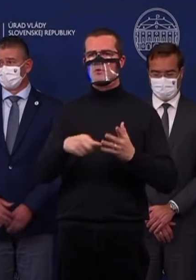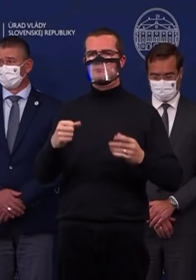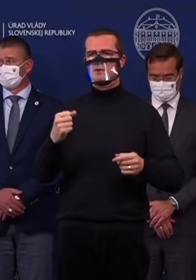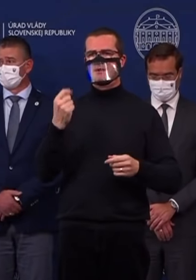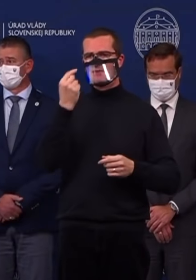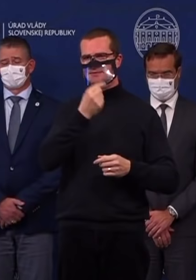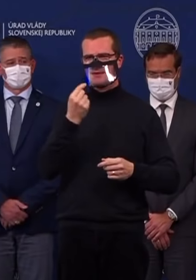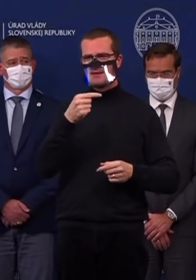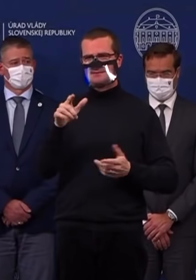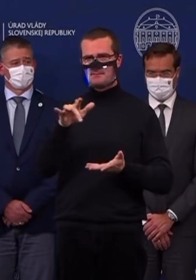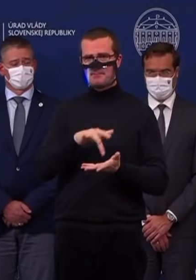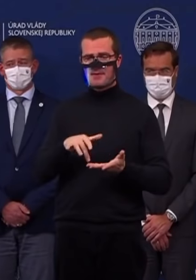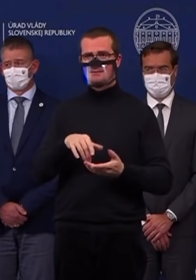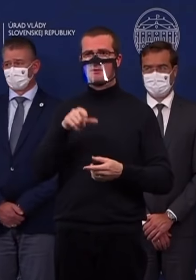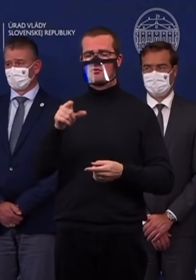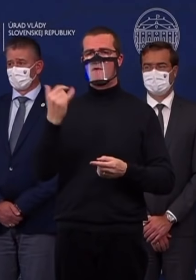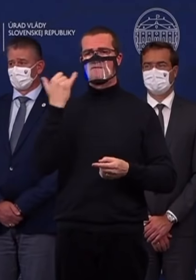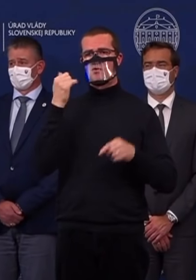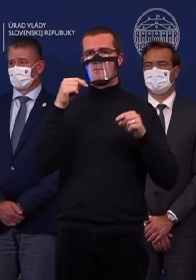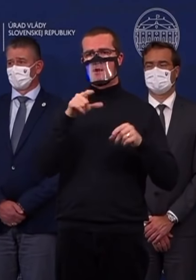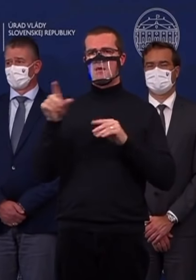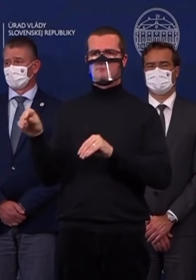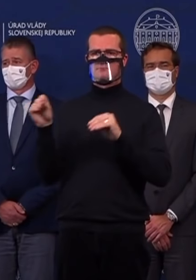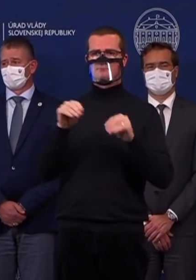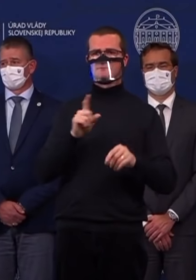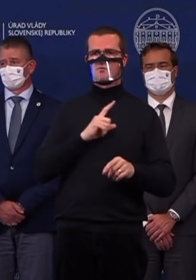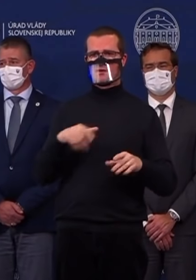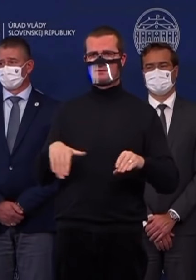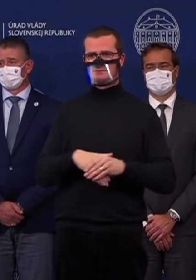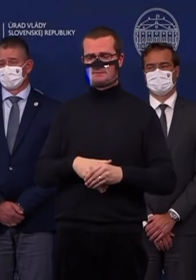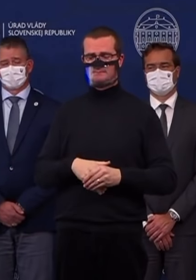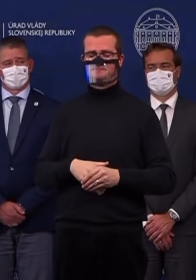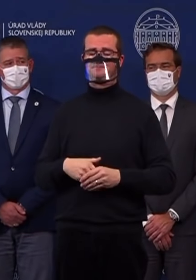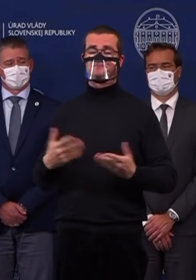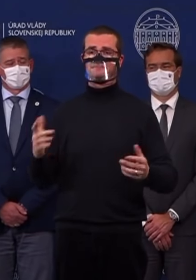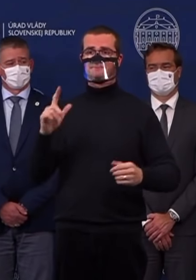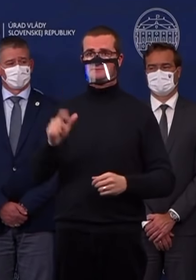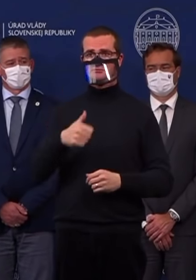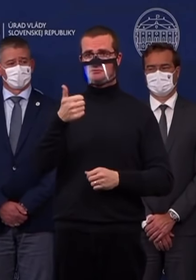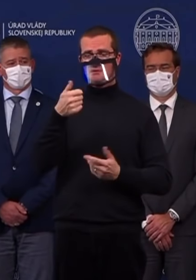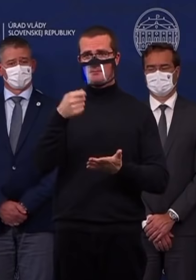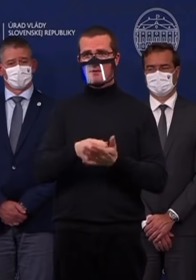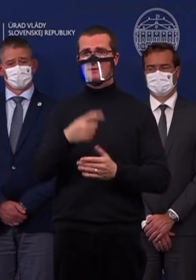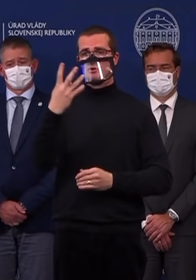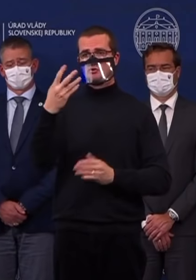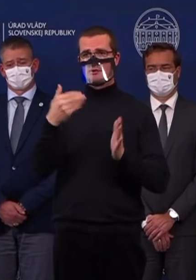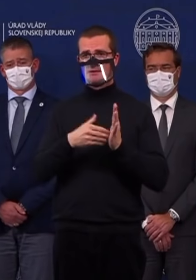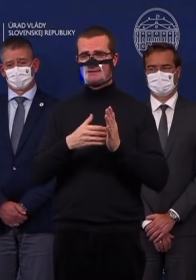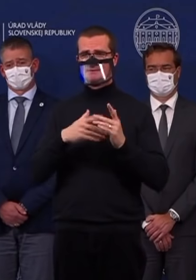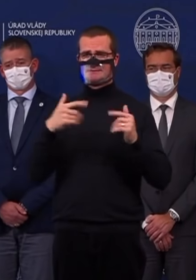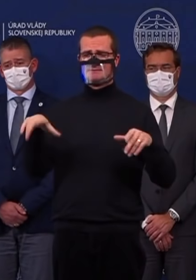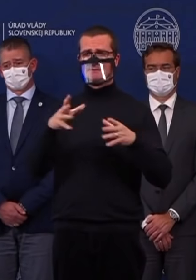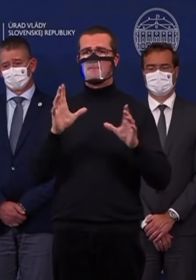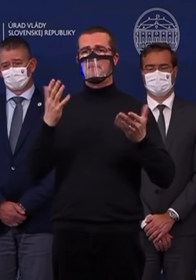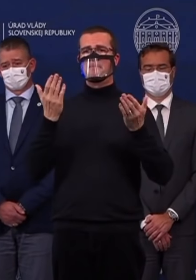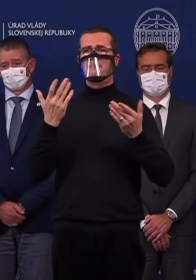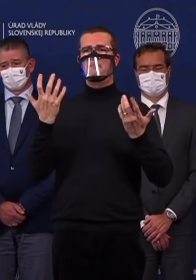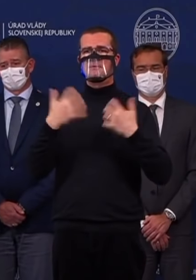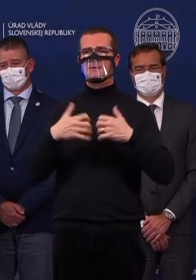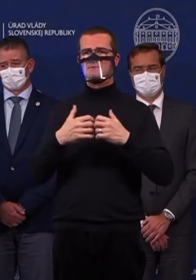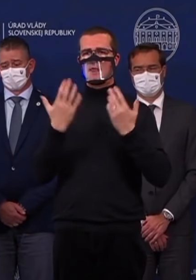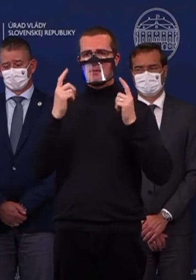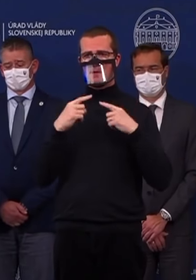že niektoré firmy to považujú za výhodnejšie pre nich, aby si tam pretestovali svojich zamestnancov. Čiže ešte raz, platí 4000, môže to byť v rámci priemyselného parku,